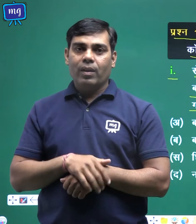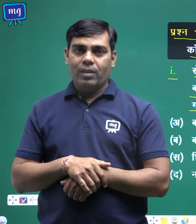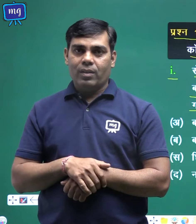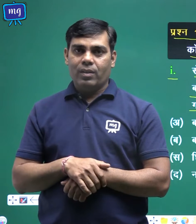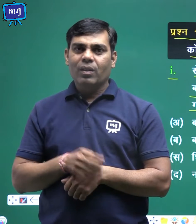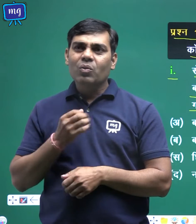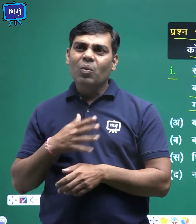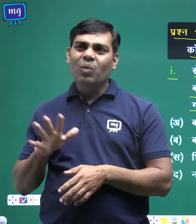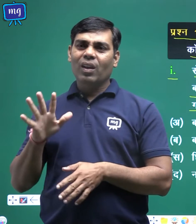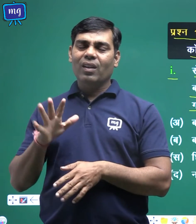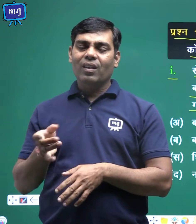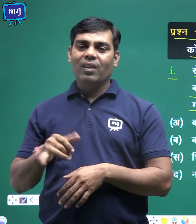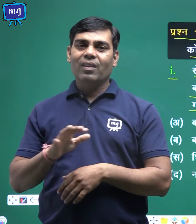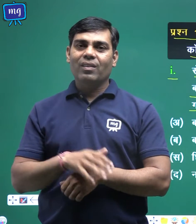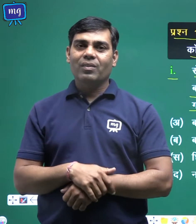टाल गया।